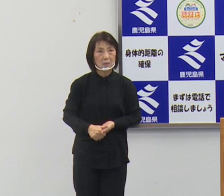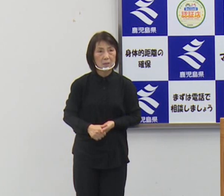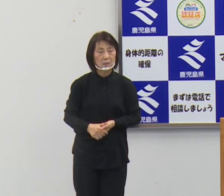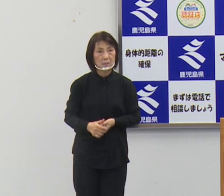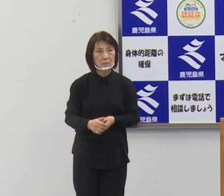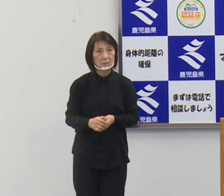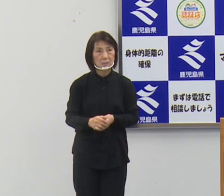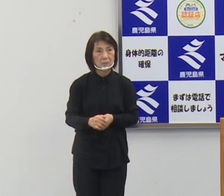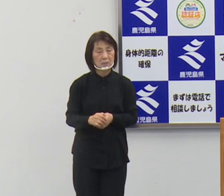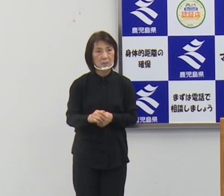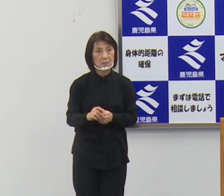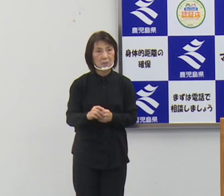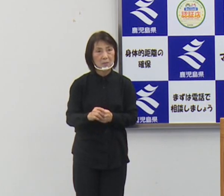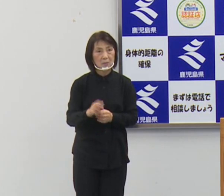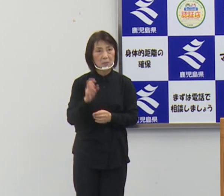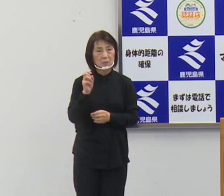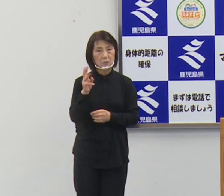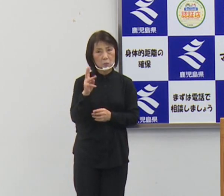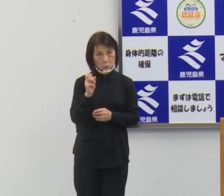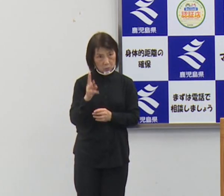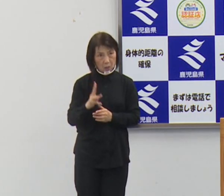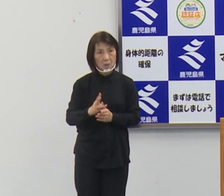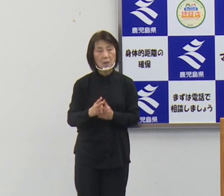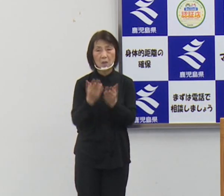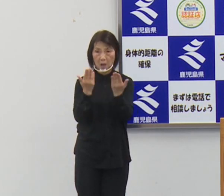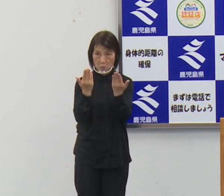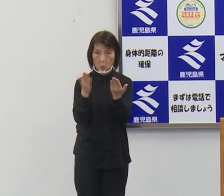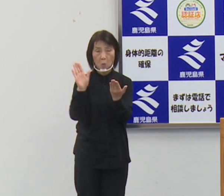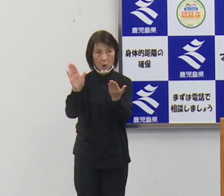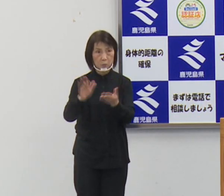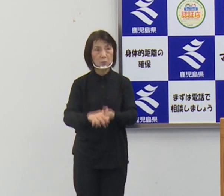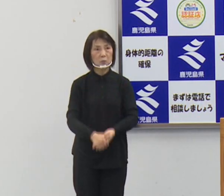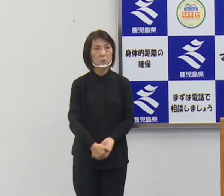校しているということです。以上です。